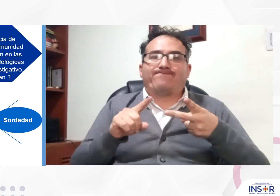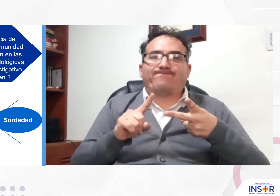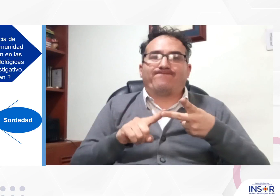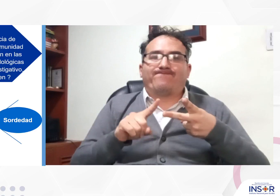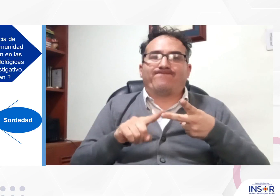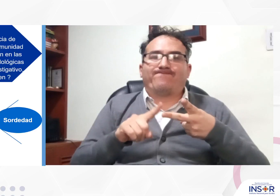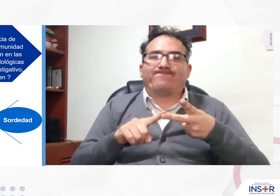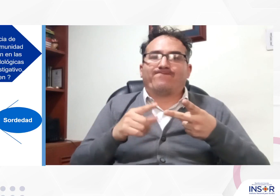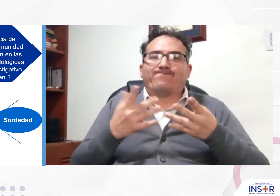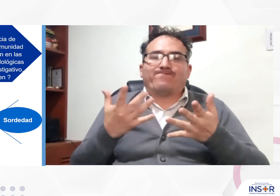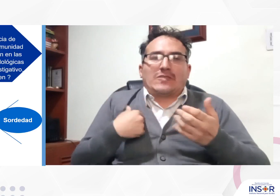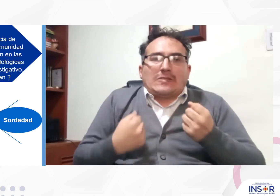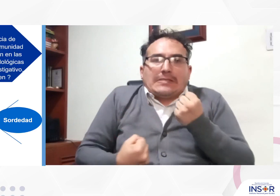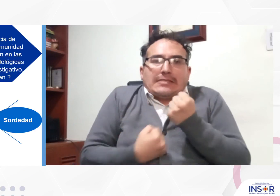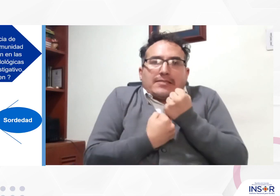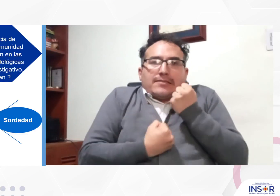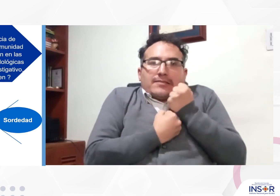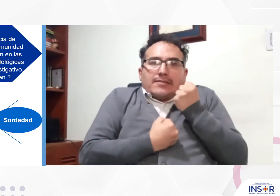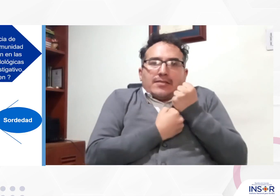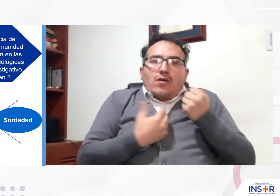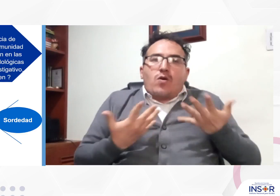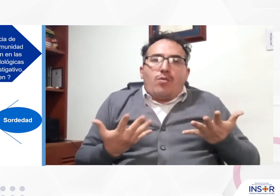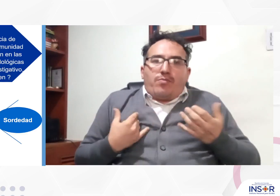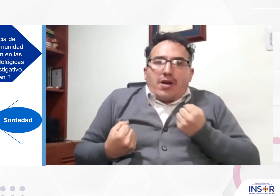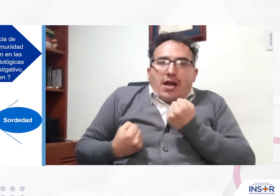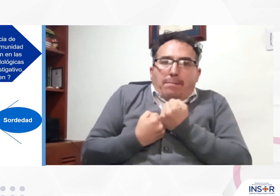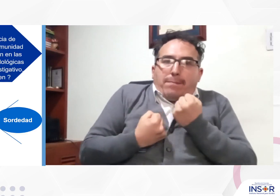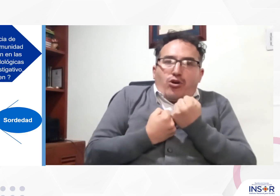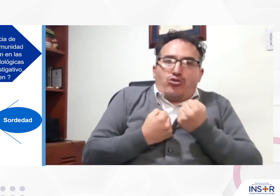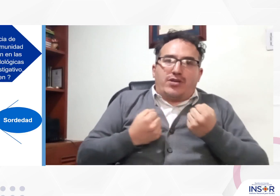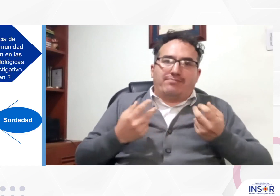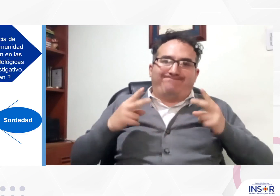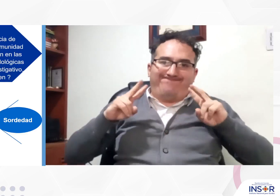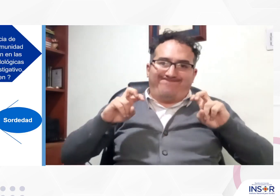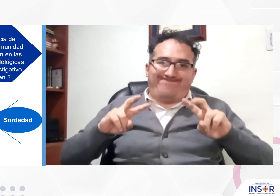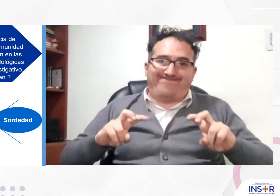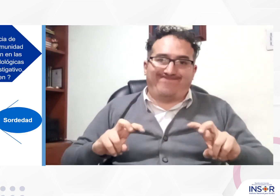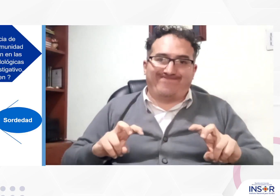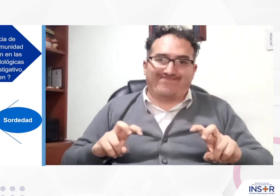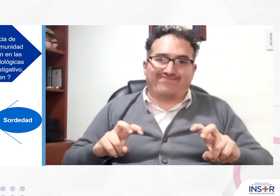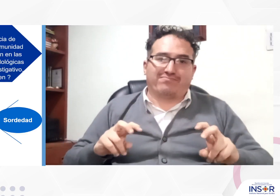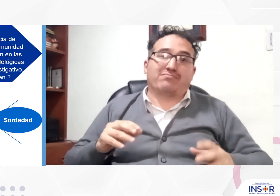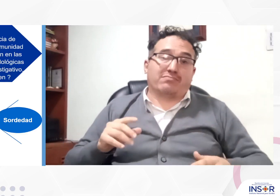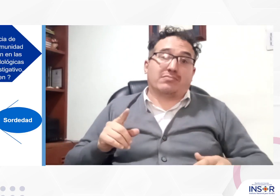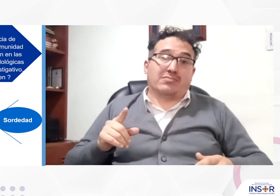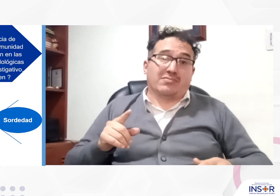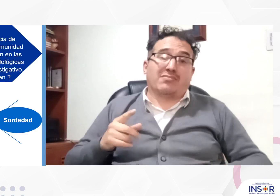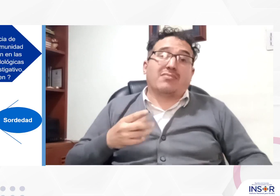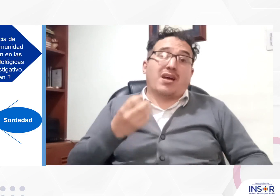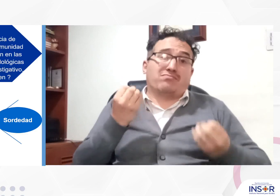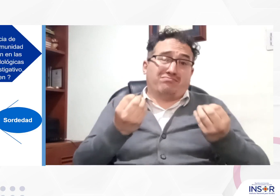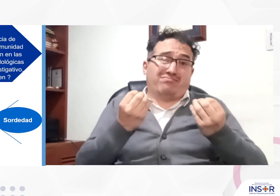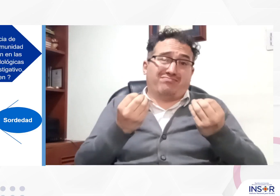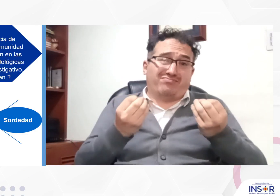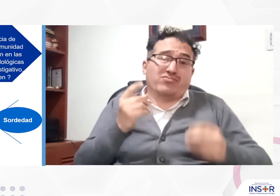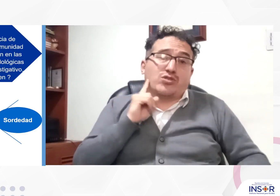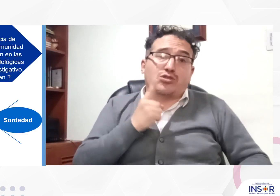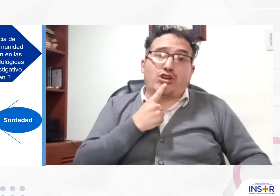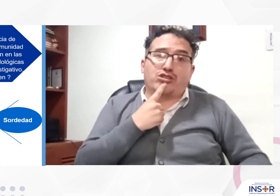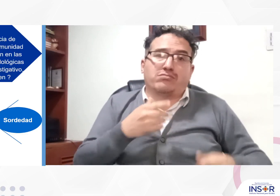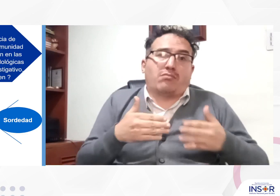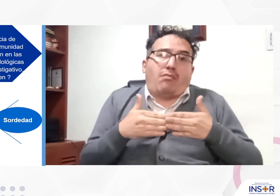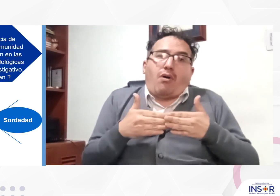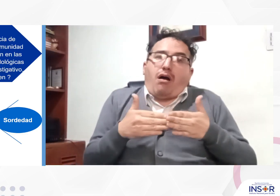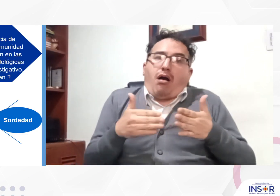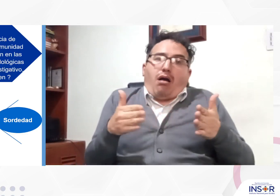español. Por otro lado, también vemos la necesidad de los apoyos en términos investigativos.